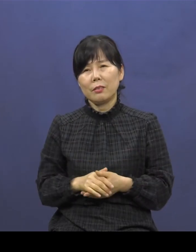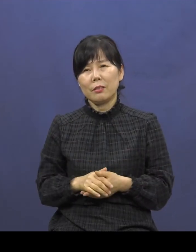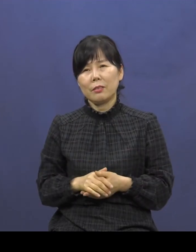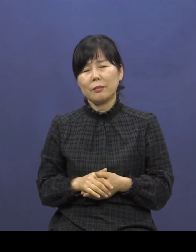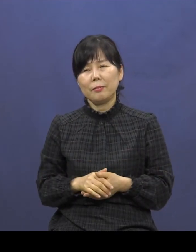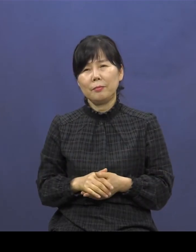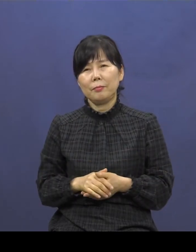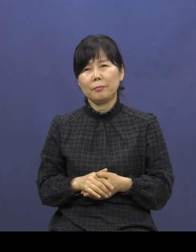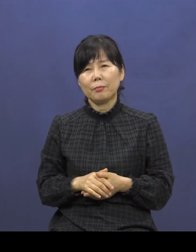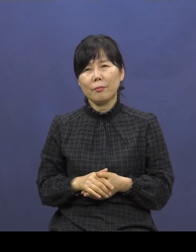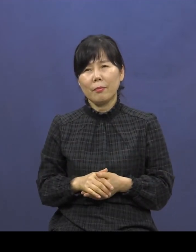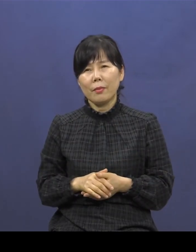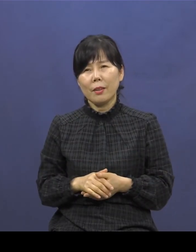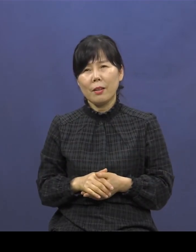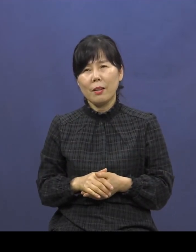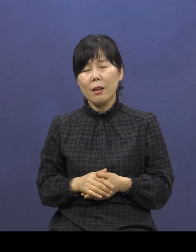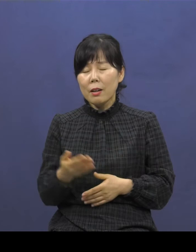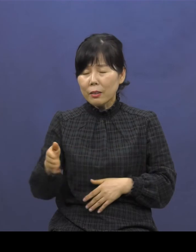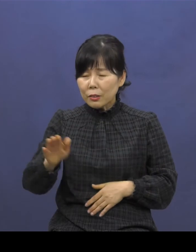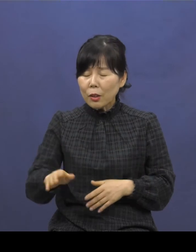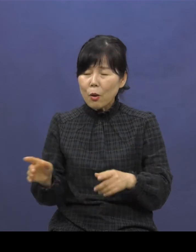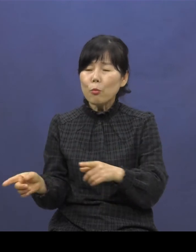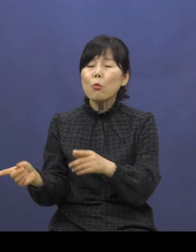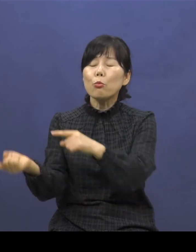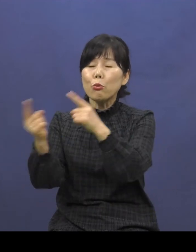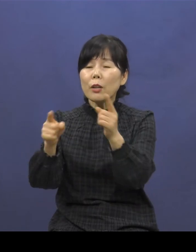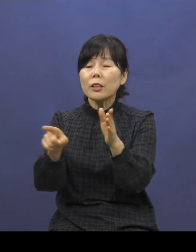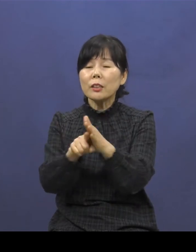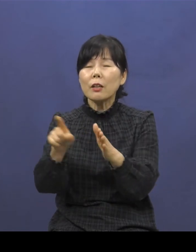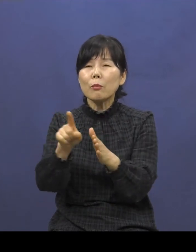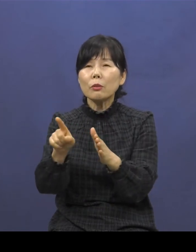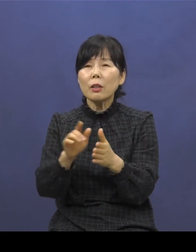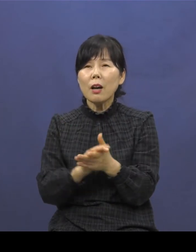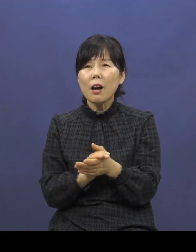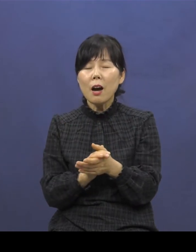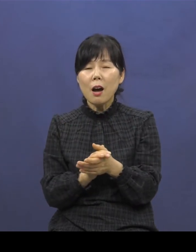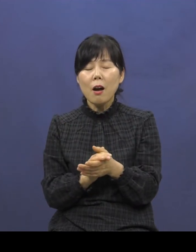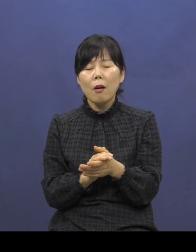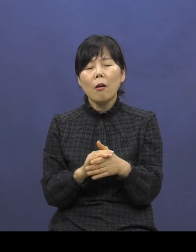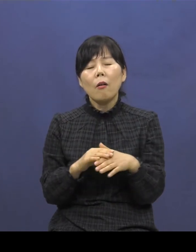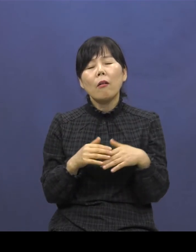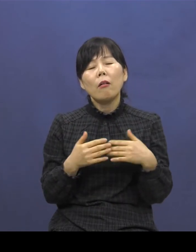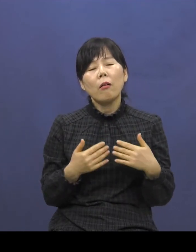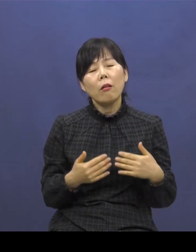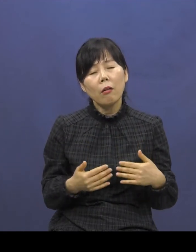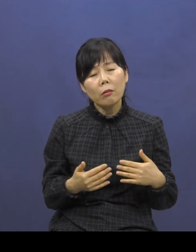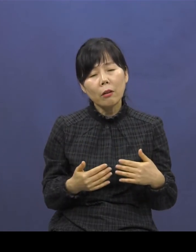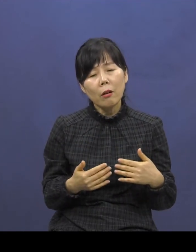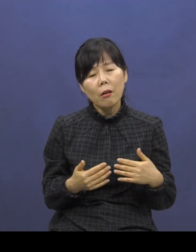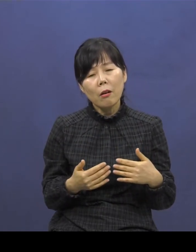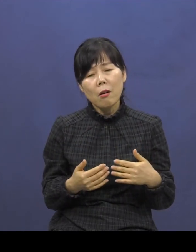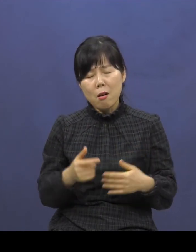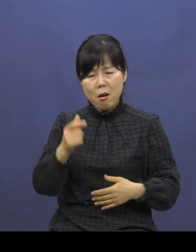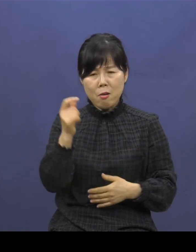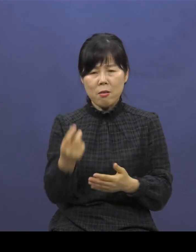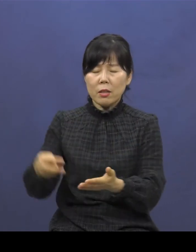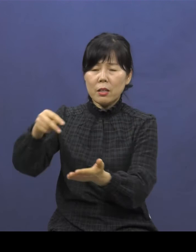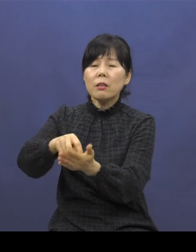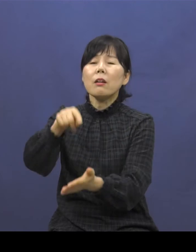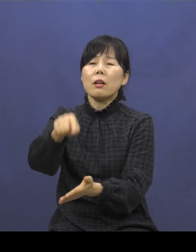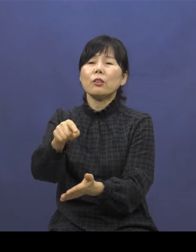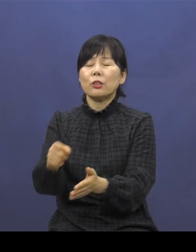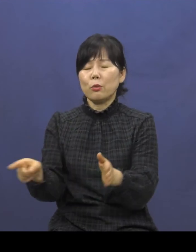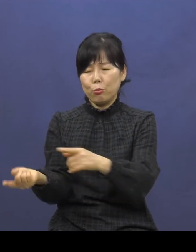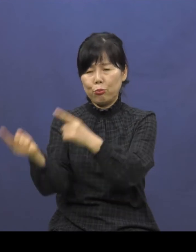그냥 끝나는 거예요. 그런데 부활신앙은 바로 뭐냐? 그렇게 주저앉아 있다가 벌떡 일어나는 거예요.